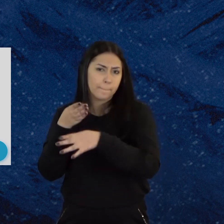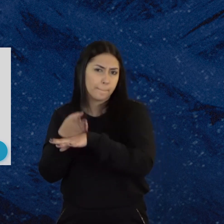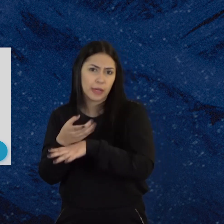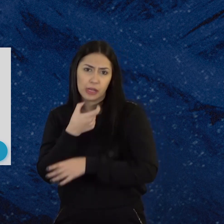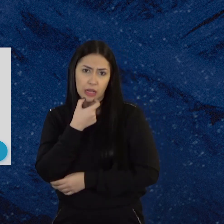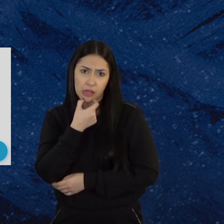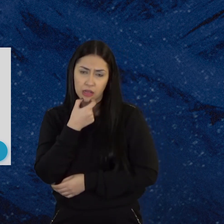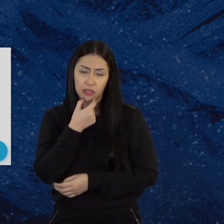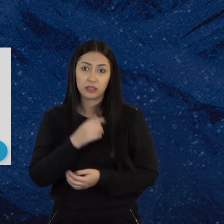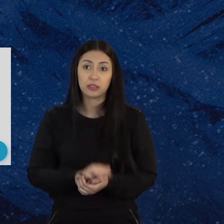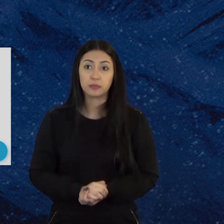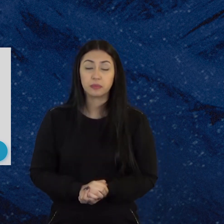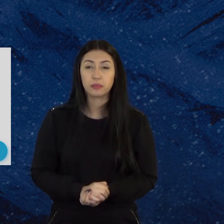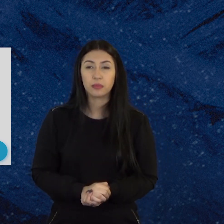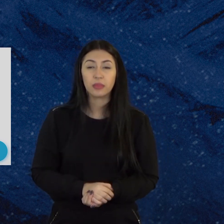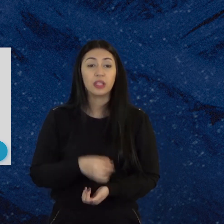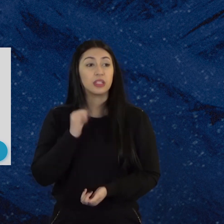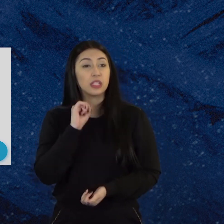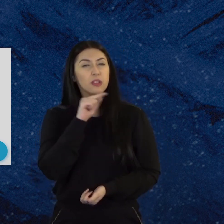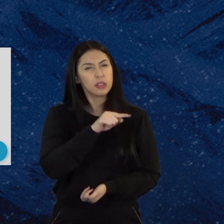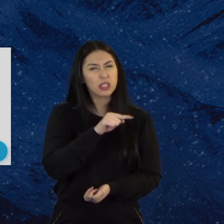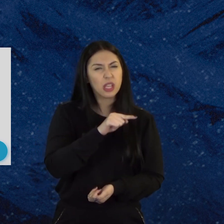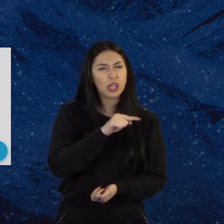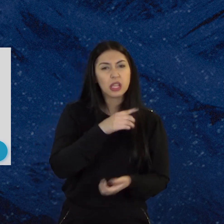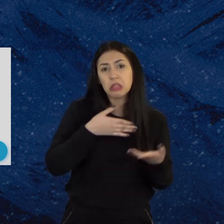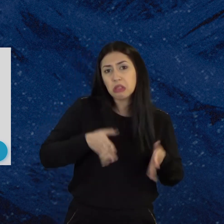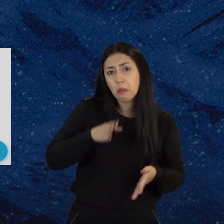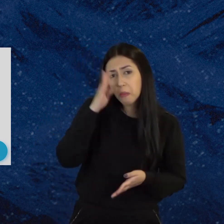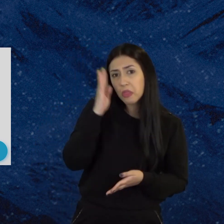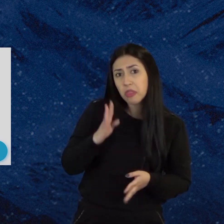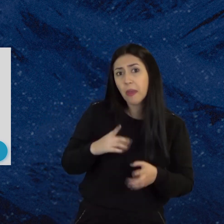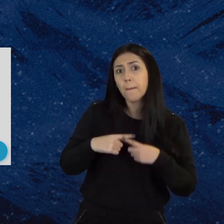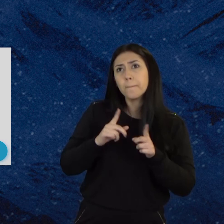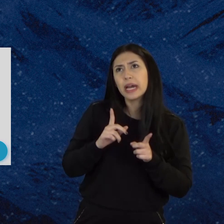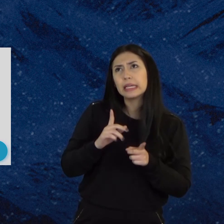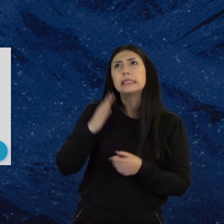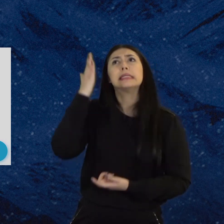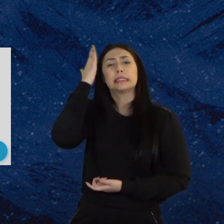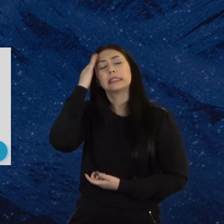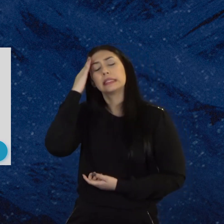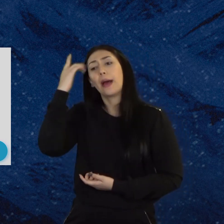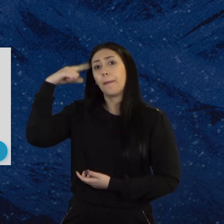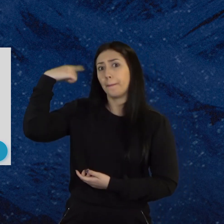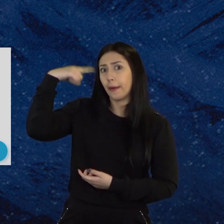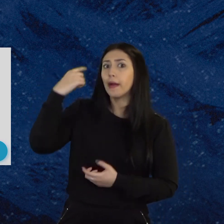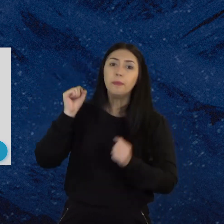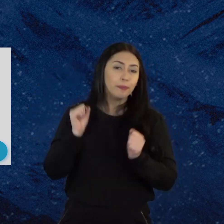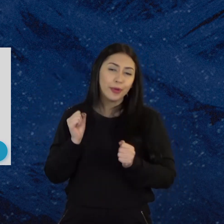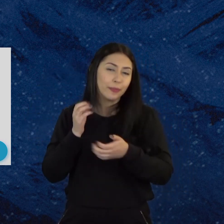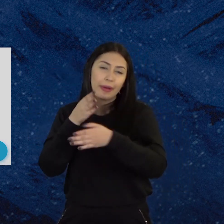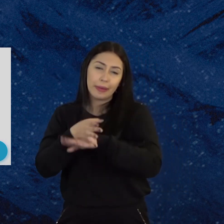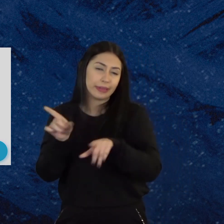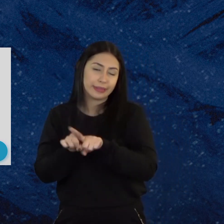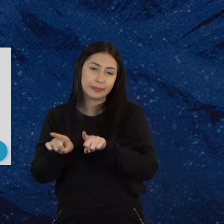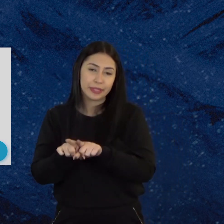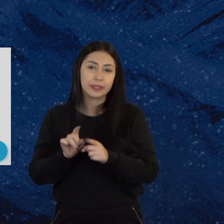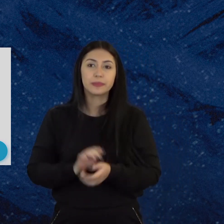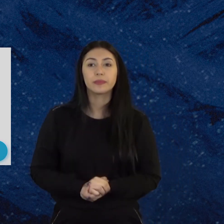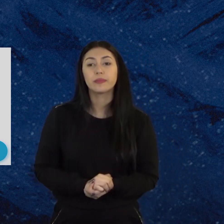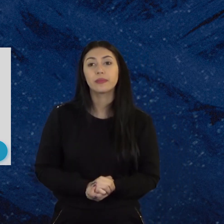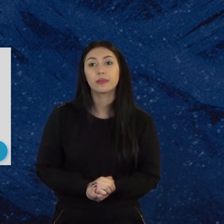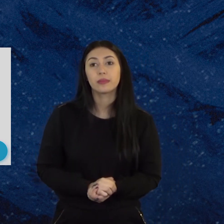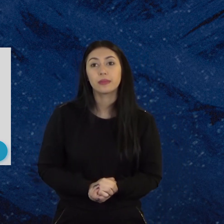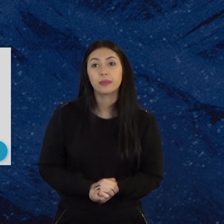problema. Da mesma forma, se você é brasileiro e fala espanhol e quer compartilhar com os irmãos em espanhol, também. E se você,